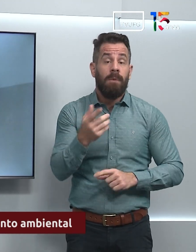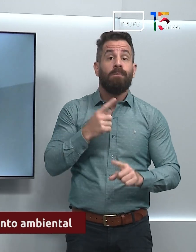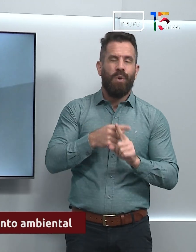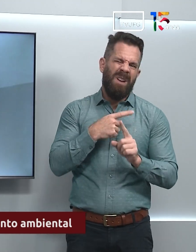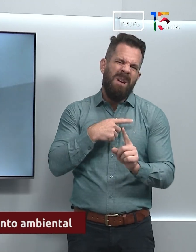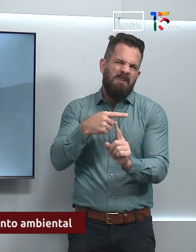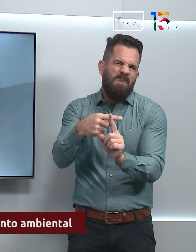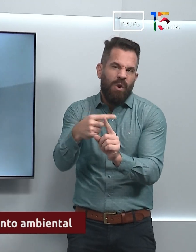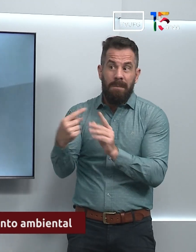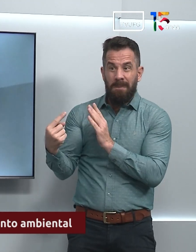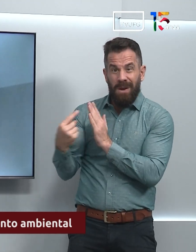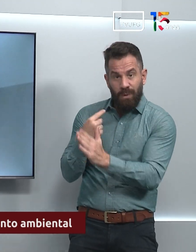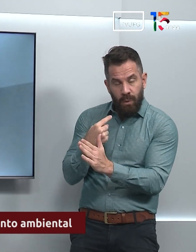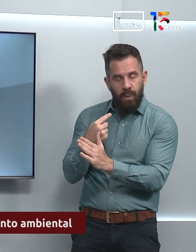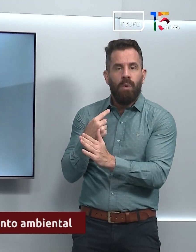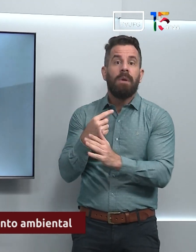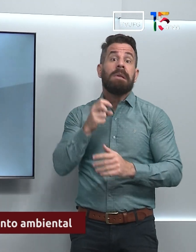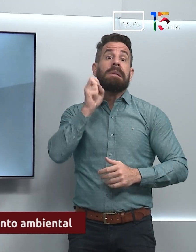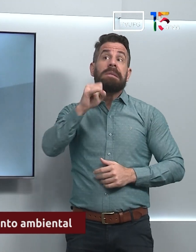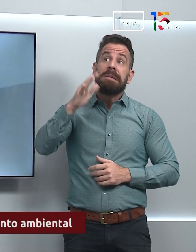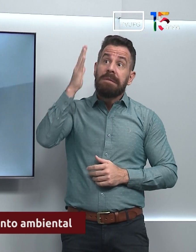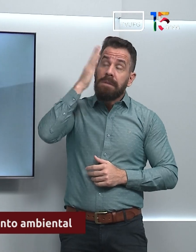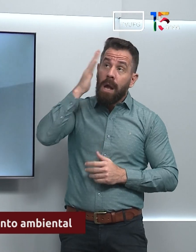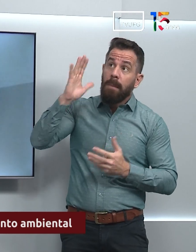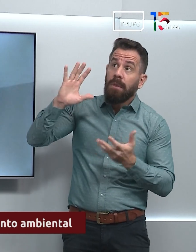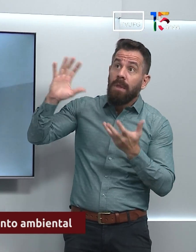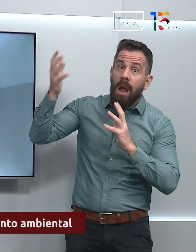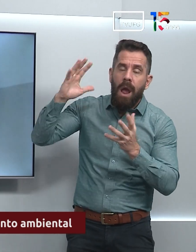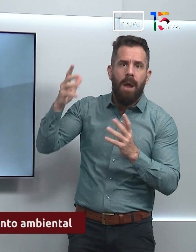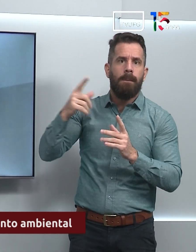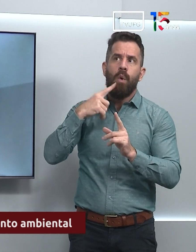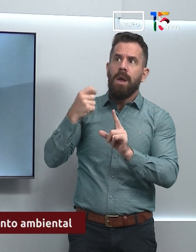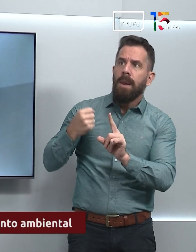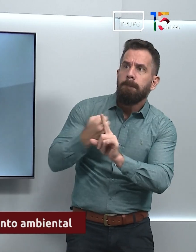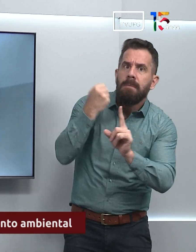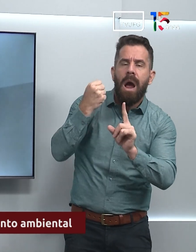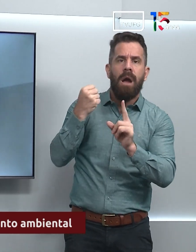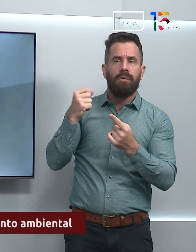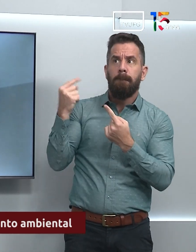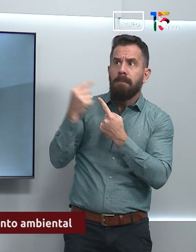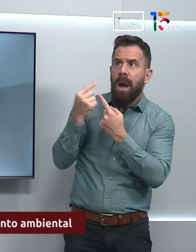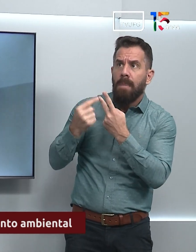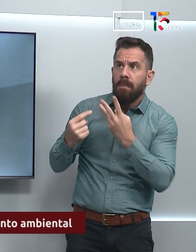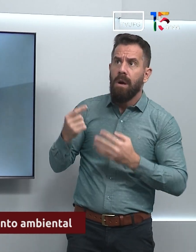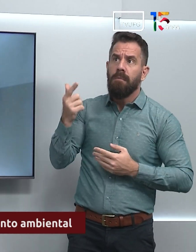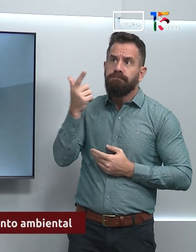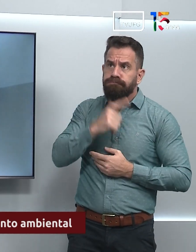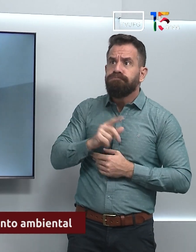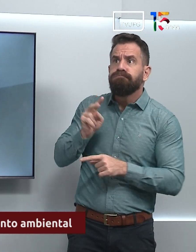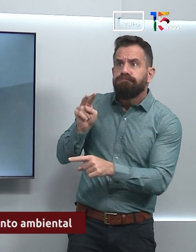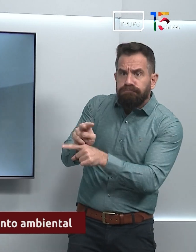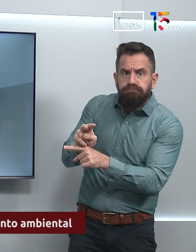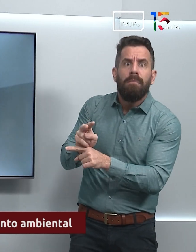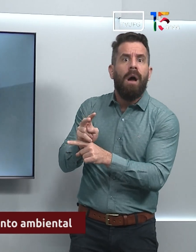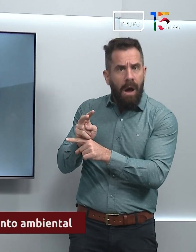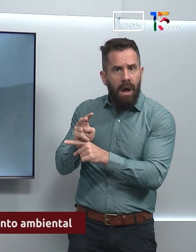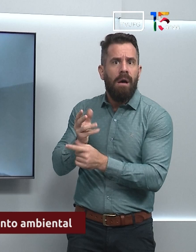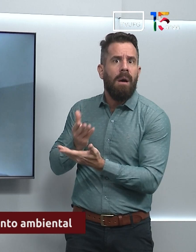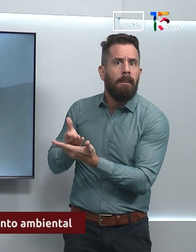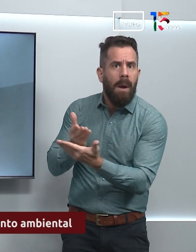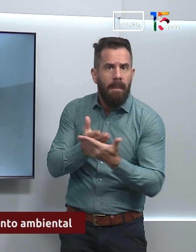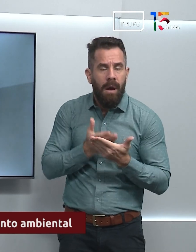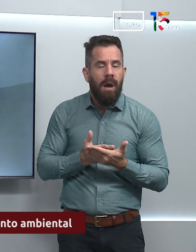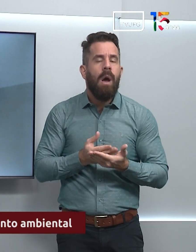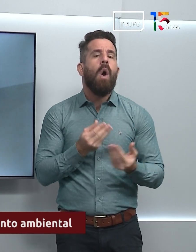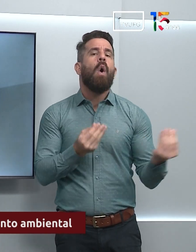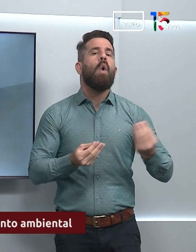voltando para o nosso exemplo anterior, né, mensurar corretamente qual é o impacto do empreendimento, o órgão público ele vai saber o que